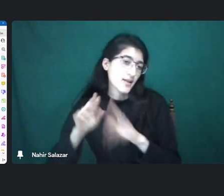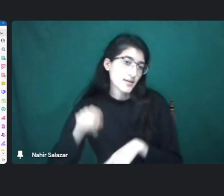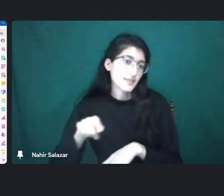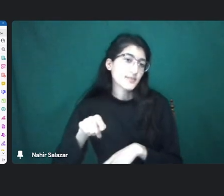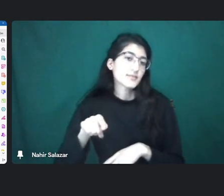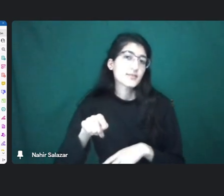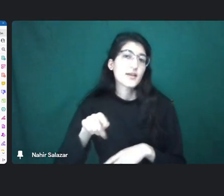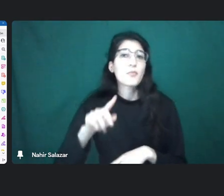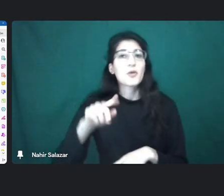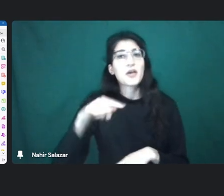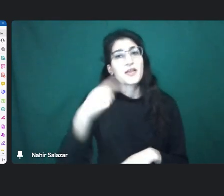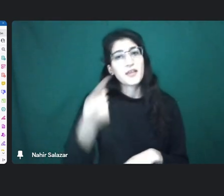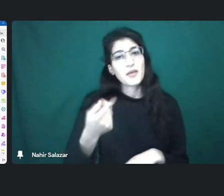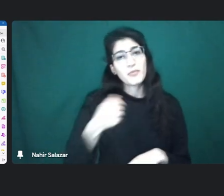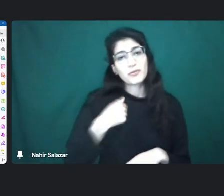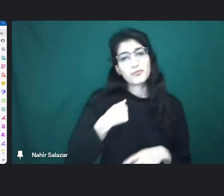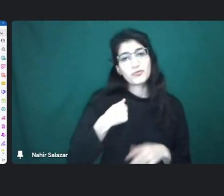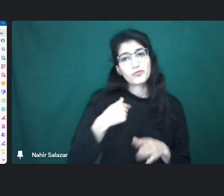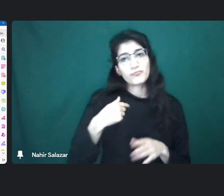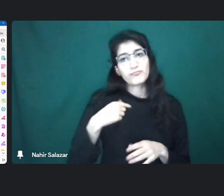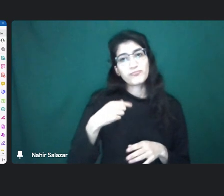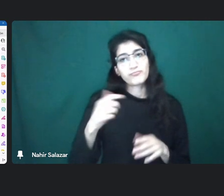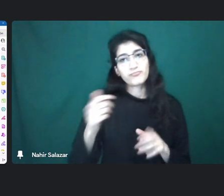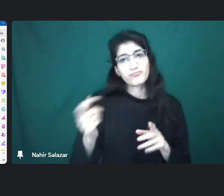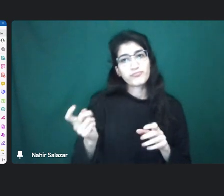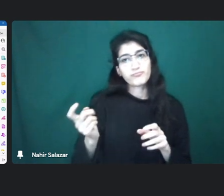y hablamos con ellos, ¿sí?